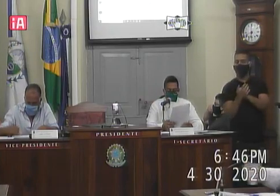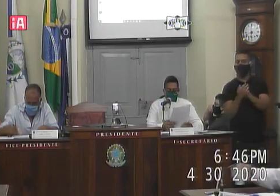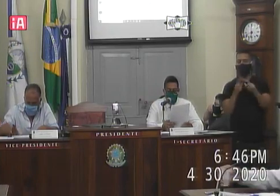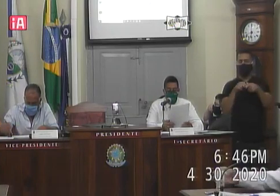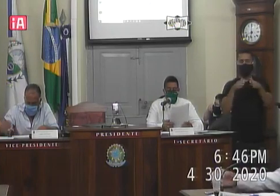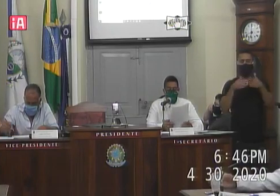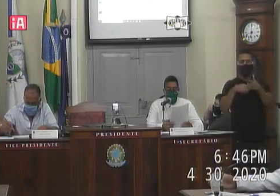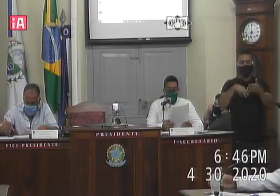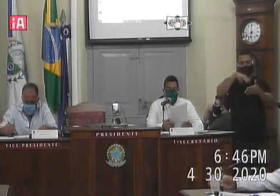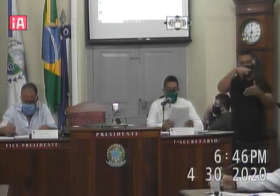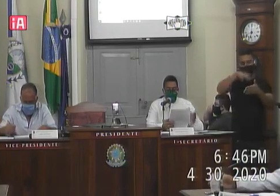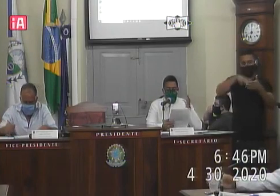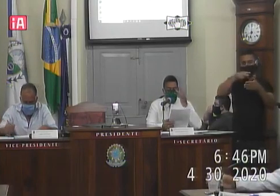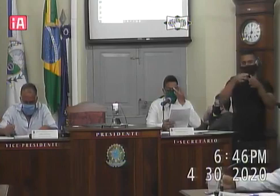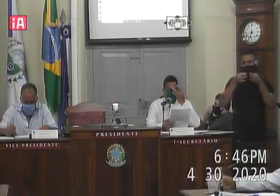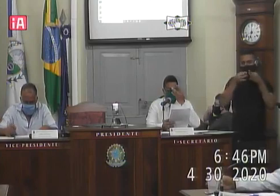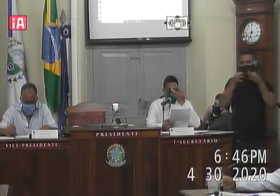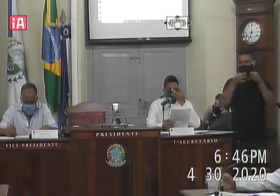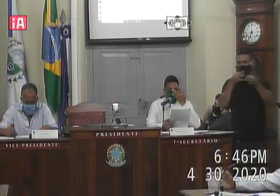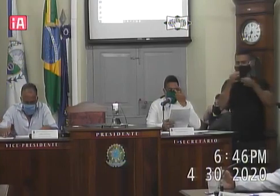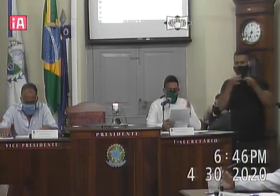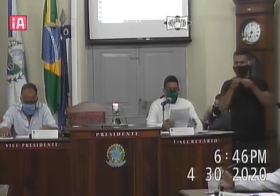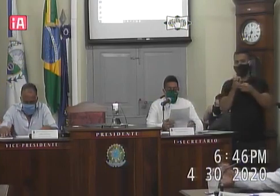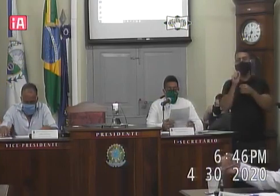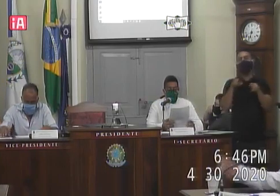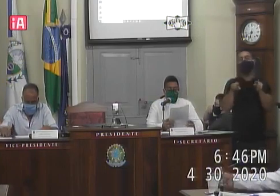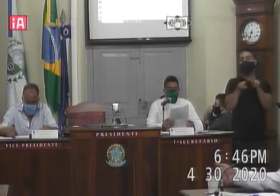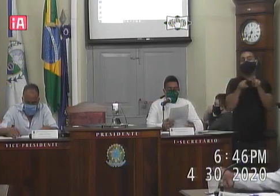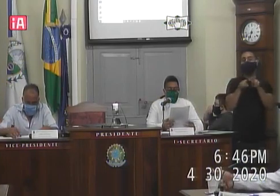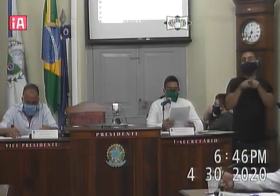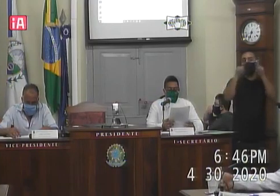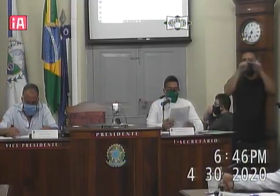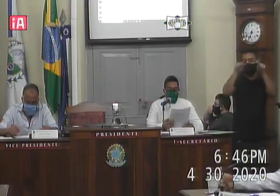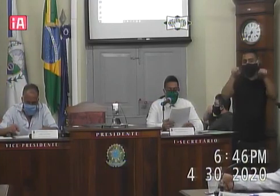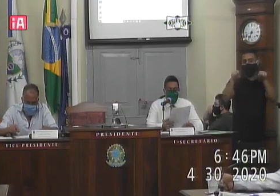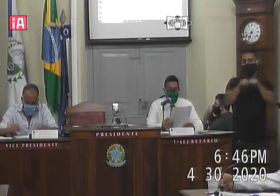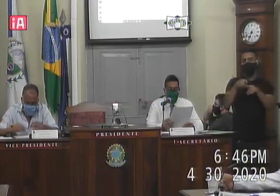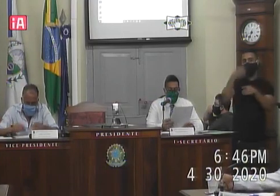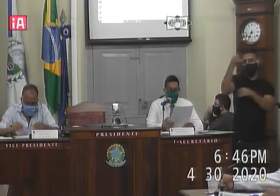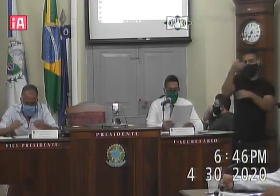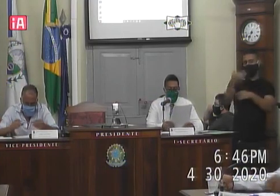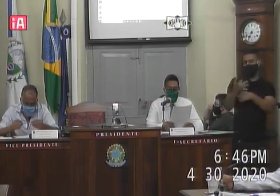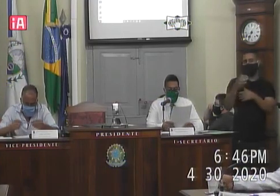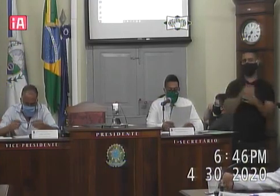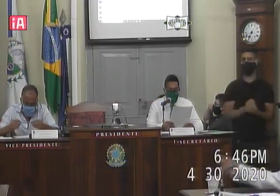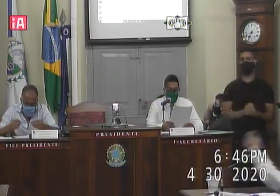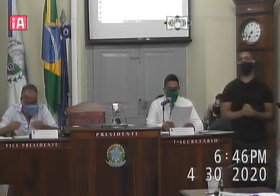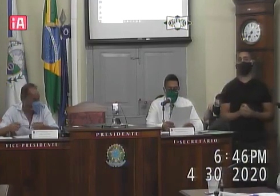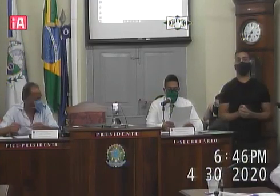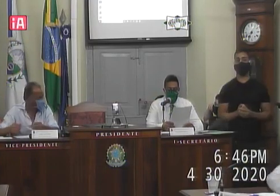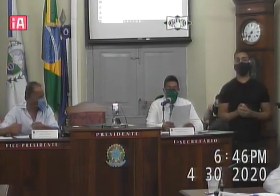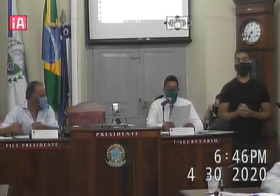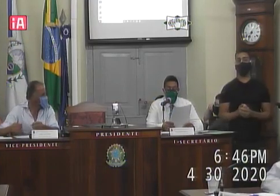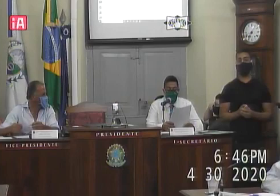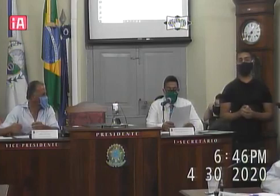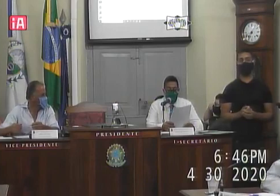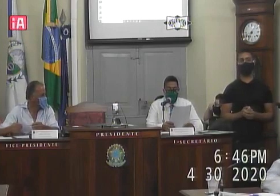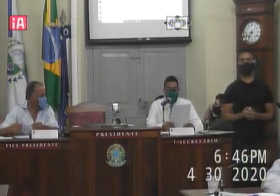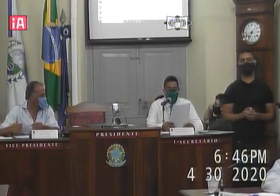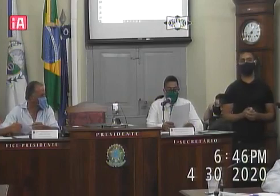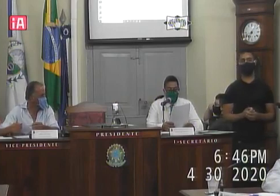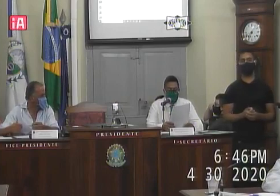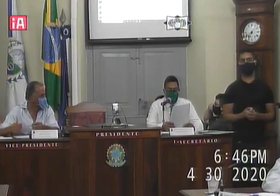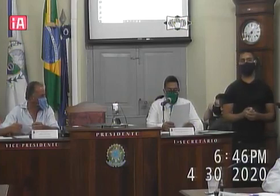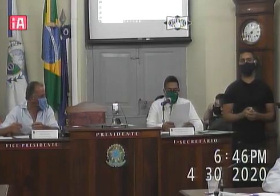em plenário, momento que estará à disposição para eventuais esclarecimentos. Então, vejamos.